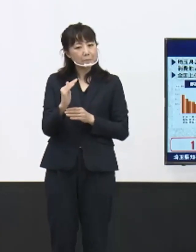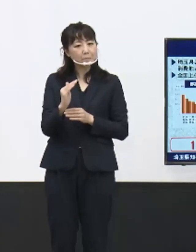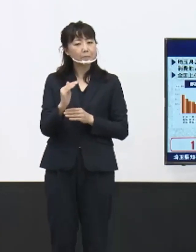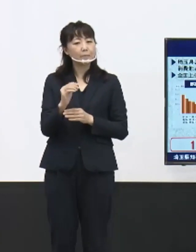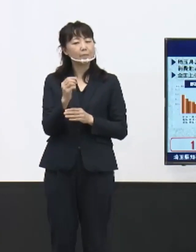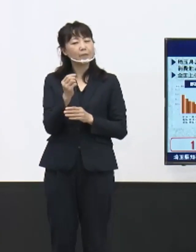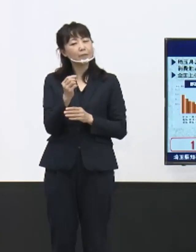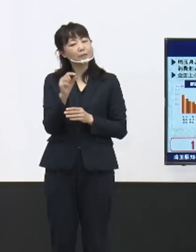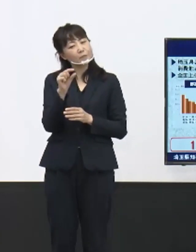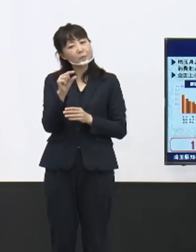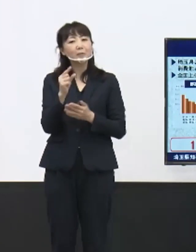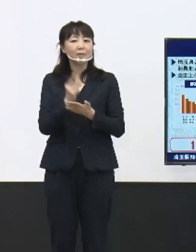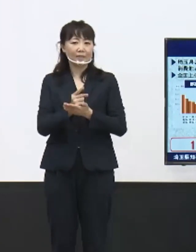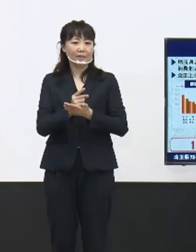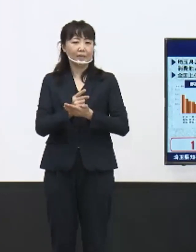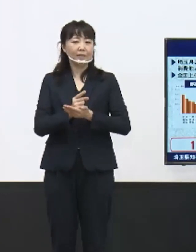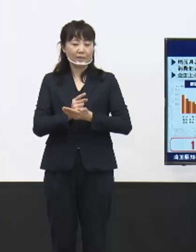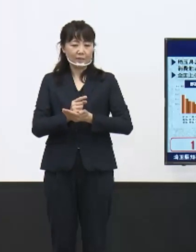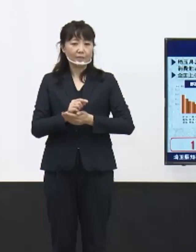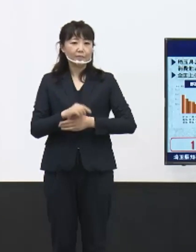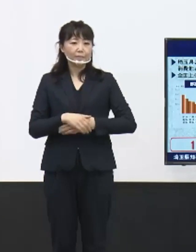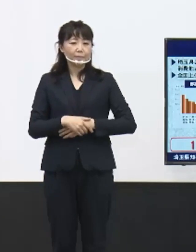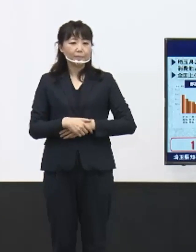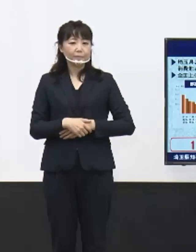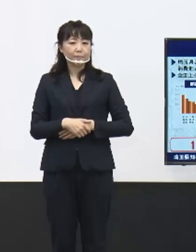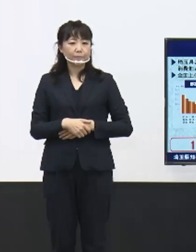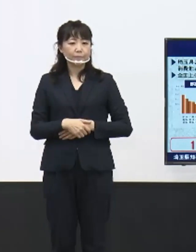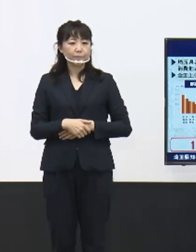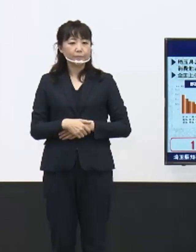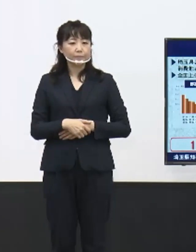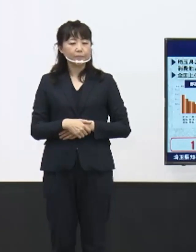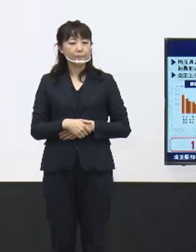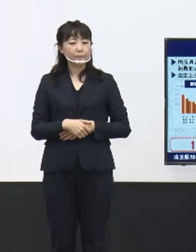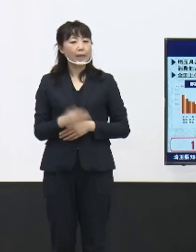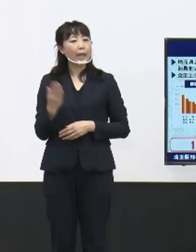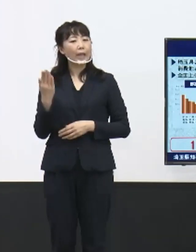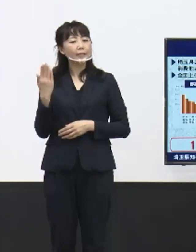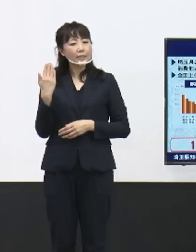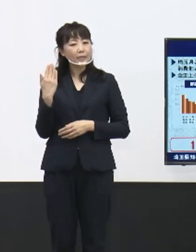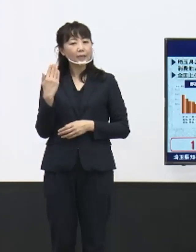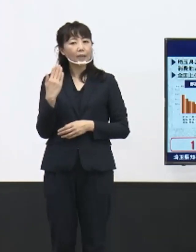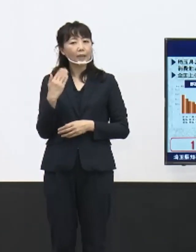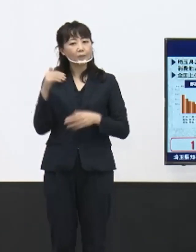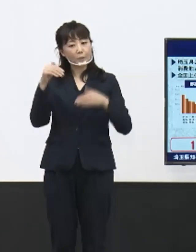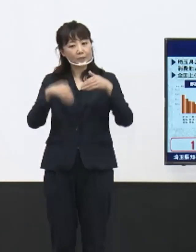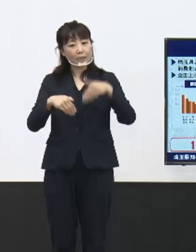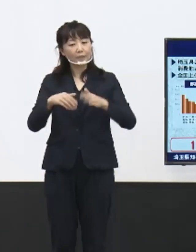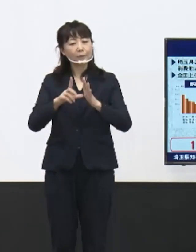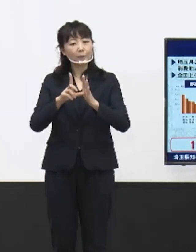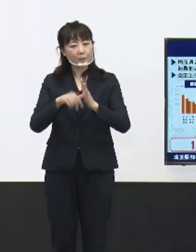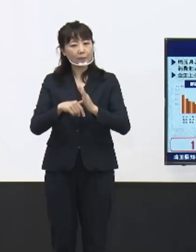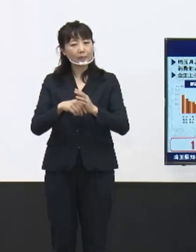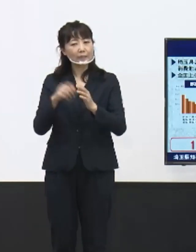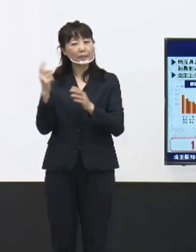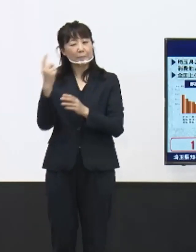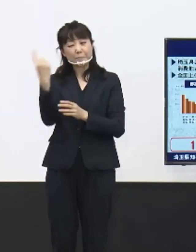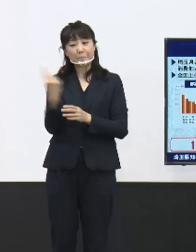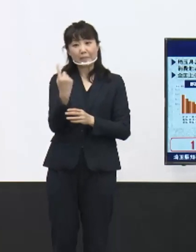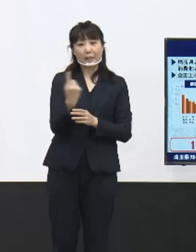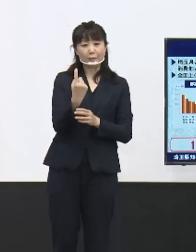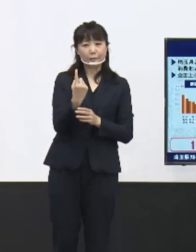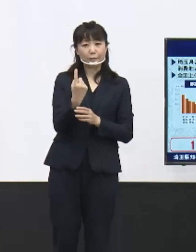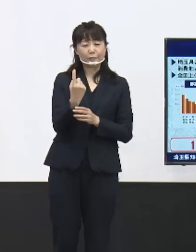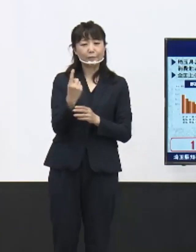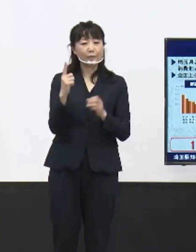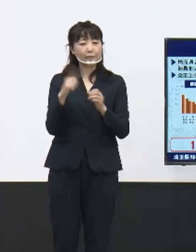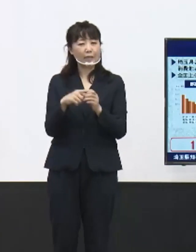ったということに事実上はなります。で、もちろん前回は台風が実は来ていて、そういった影響もありました。